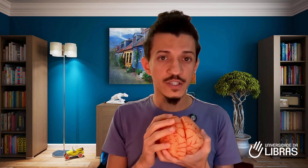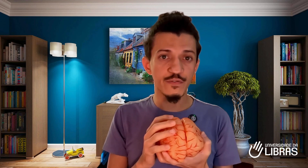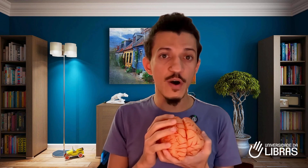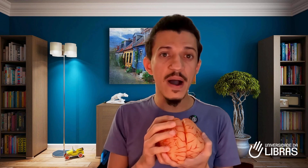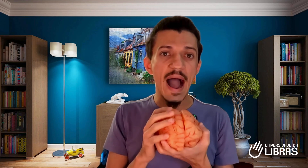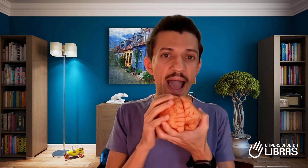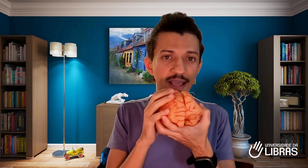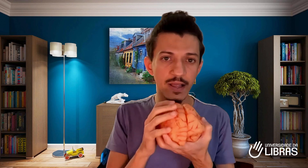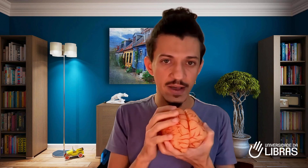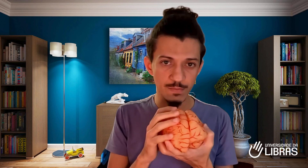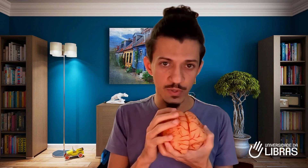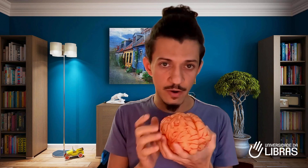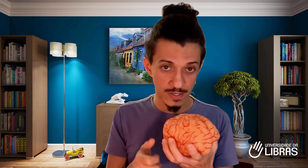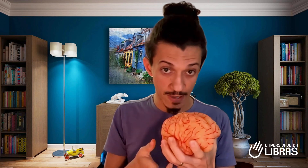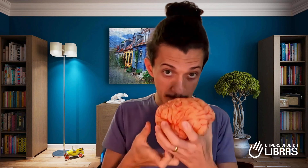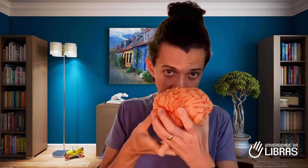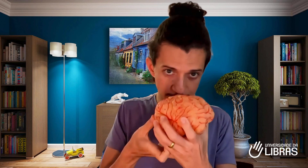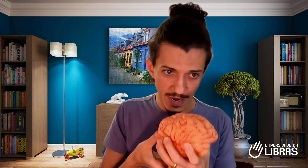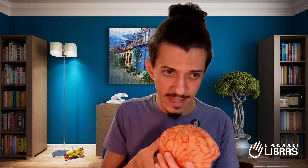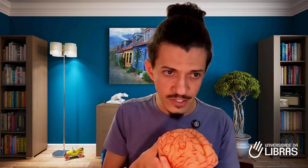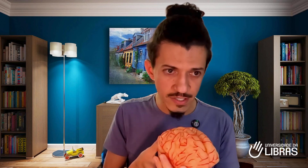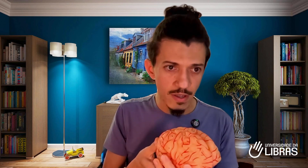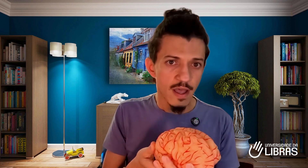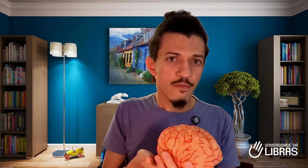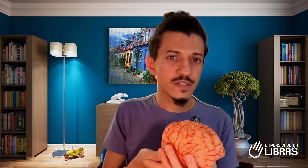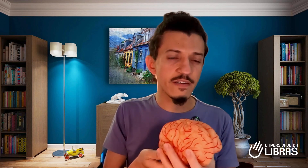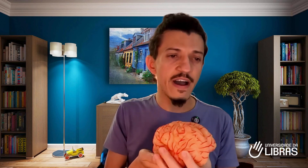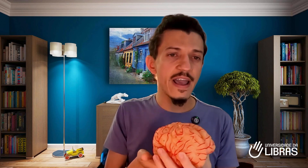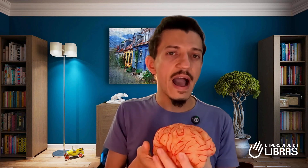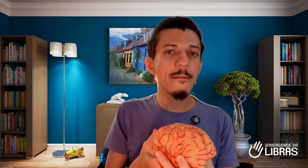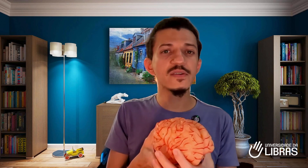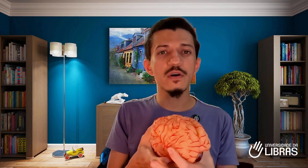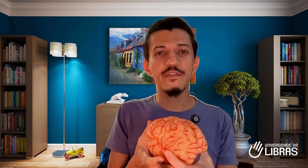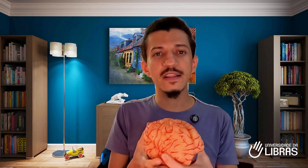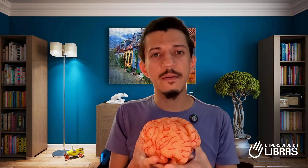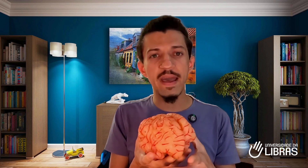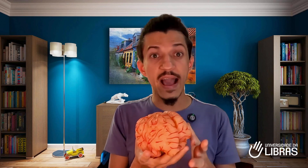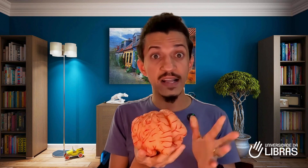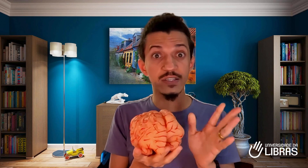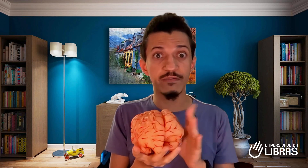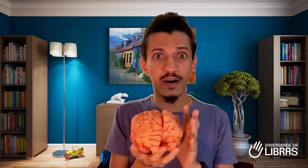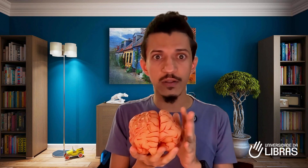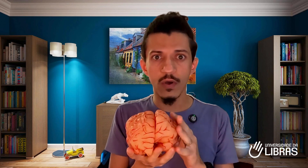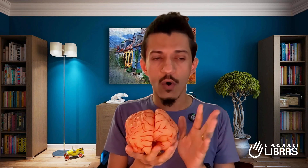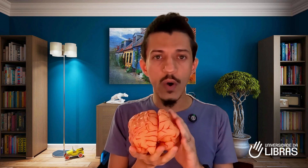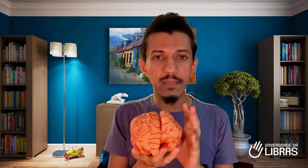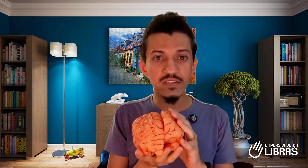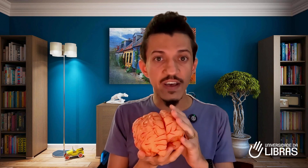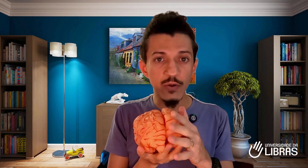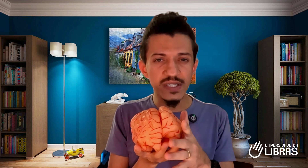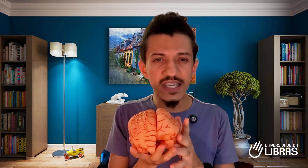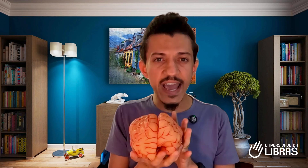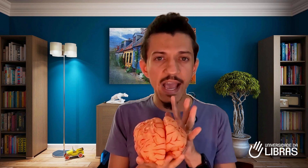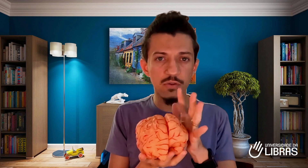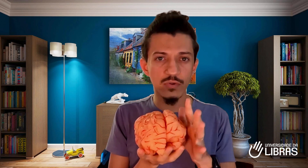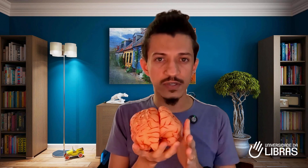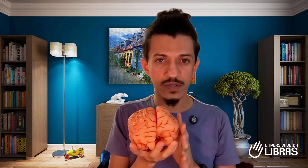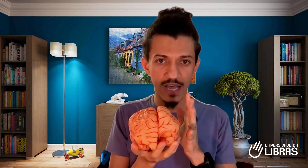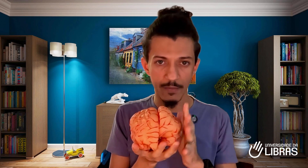forma ainda mais poderosa. Mas para além disso, você vai absorver também ativando o hemisfério esquerdo do seu cérebro.